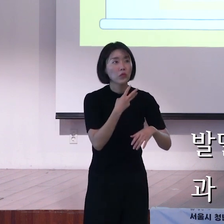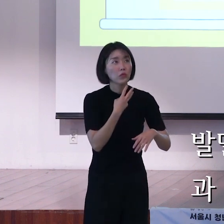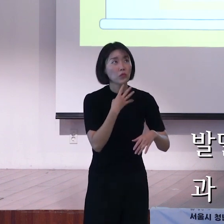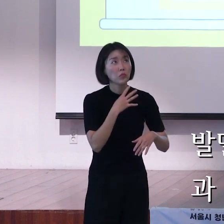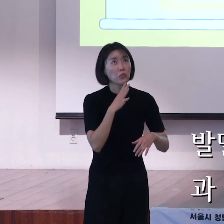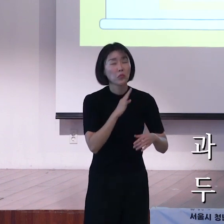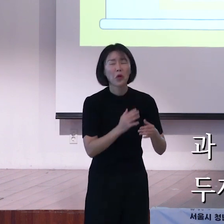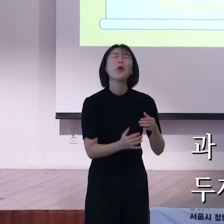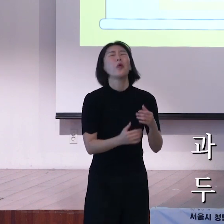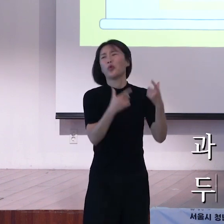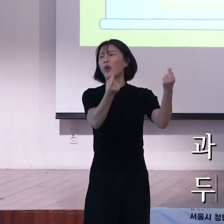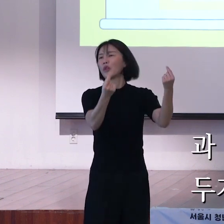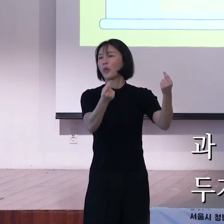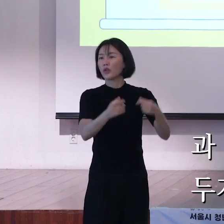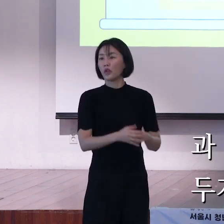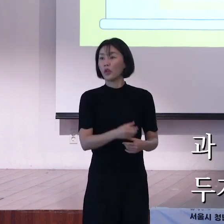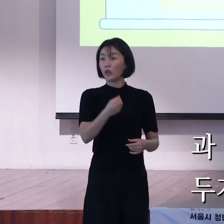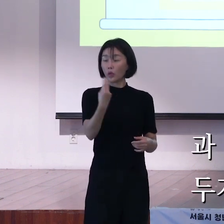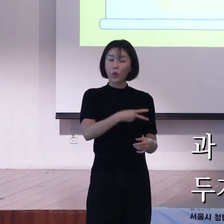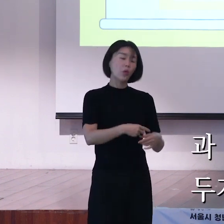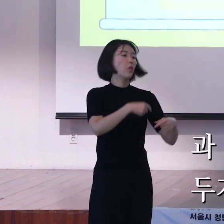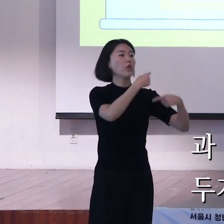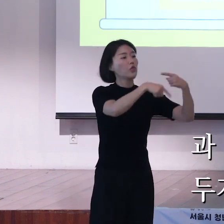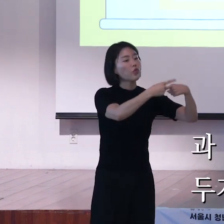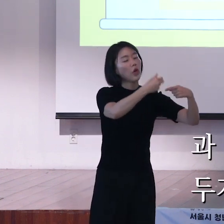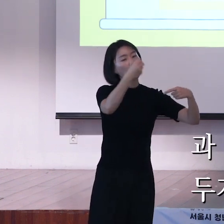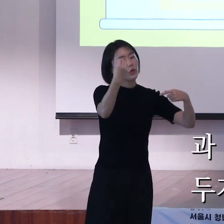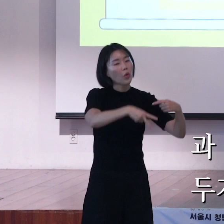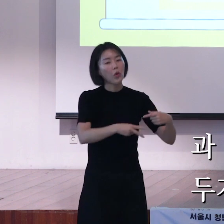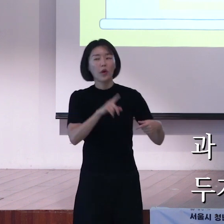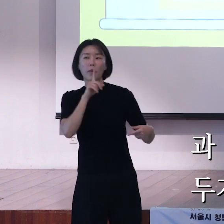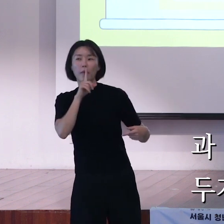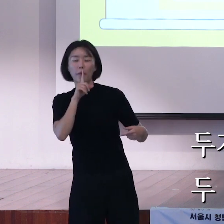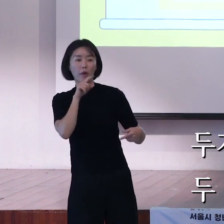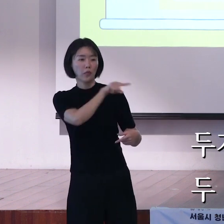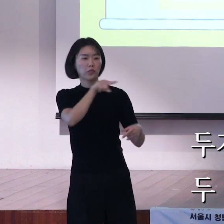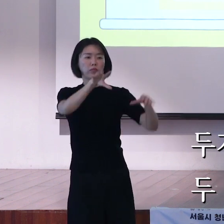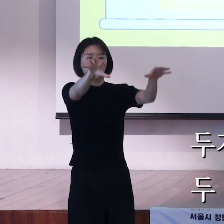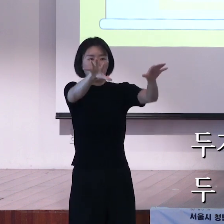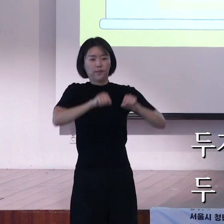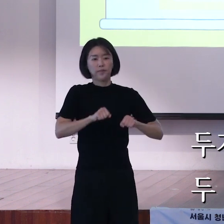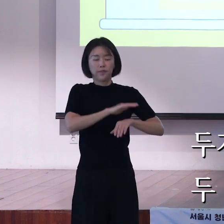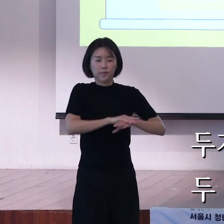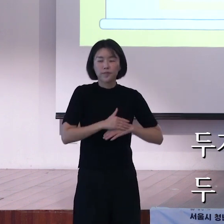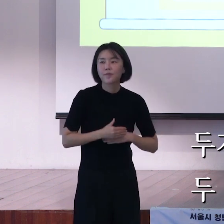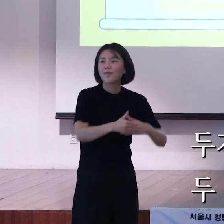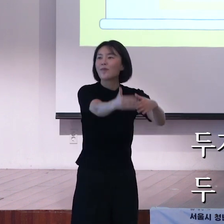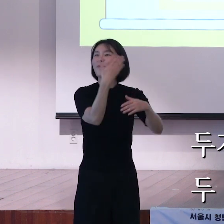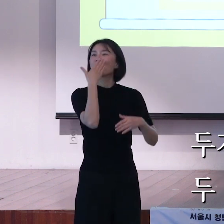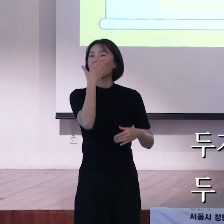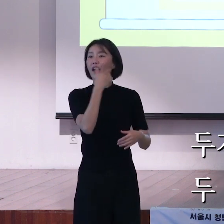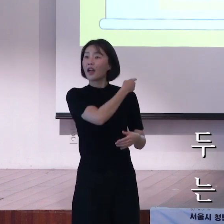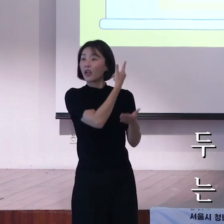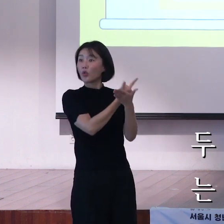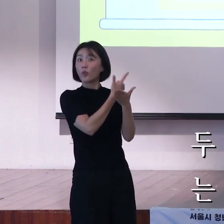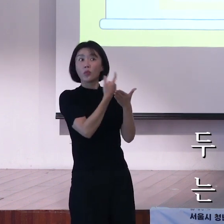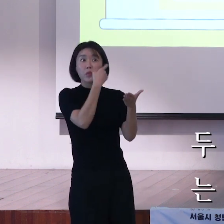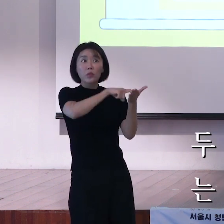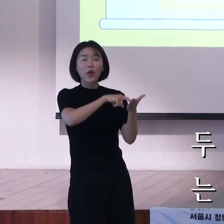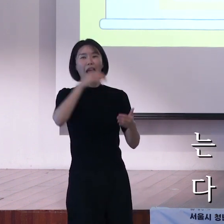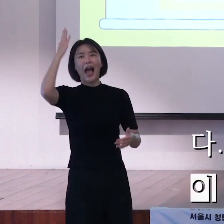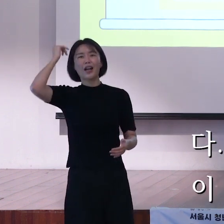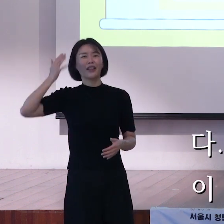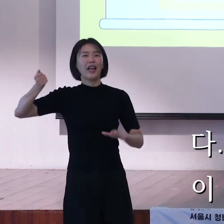미국 수어와 영어 모두에게 발달 과정을 보이지 않는다라고 보고가 되었습니다. 이 논문은 저희 한국